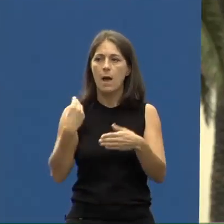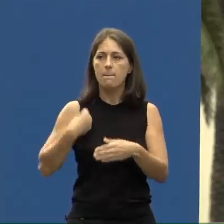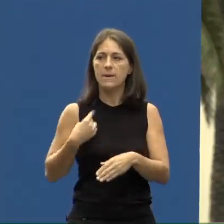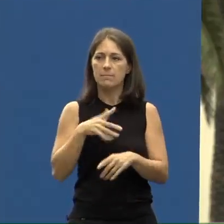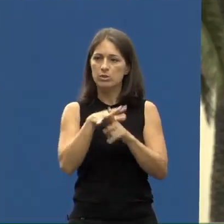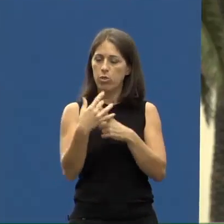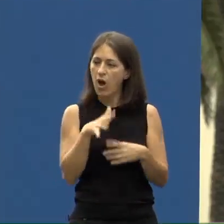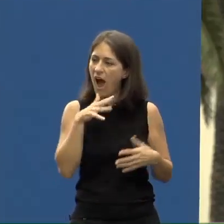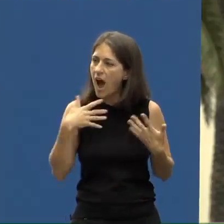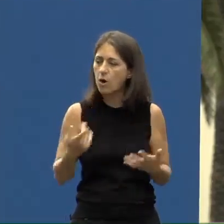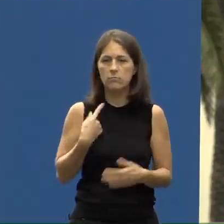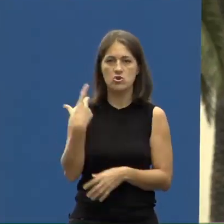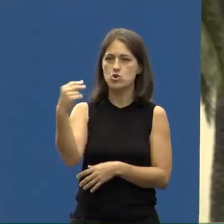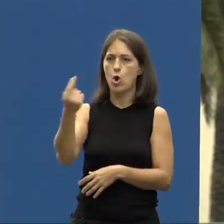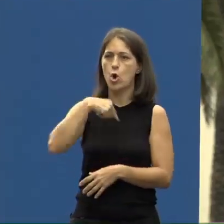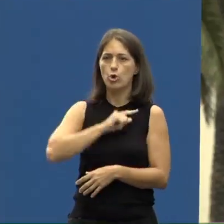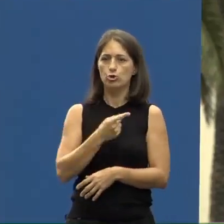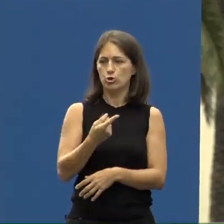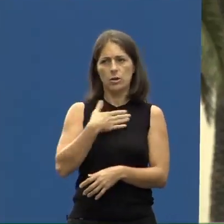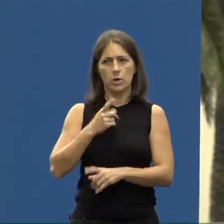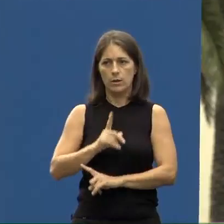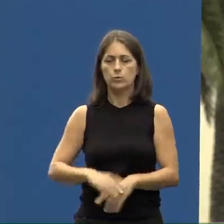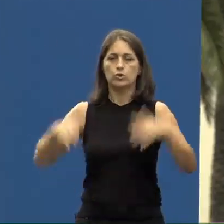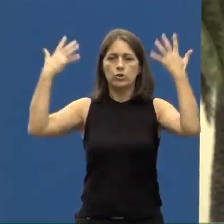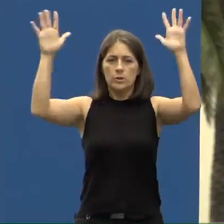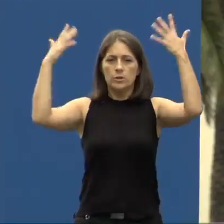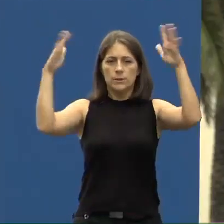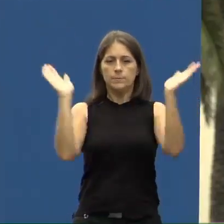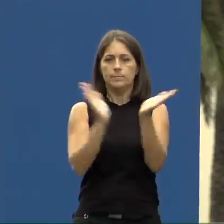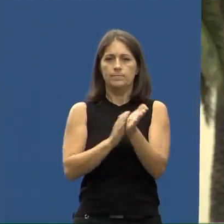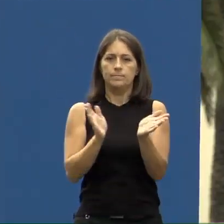non. Que esa non é a Galicia que queremos.